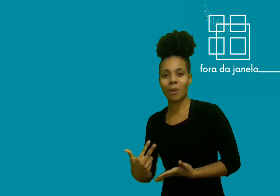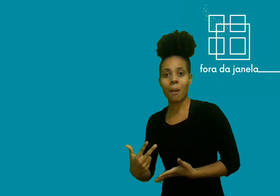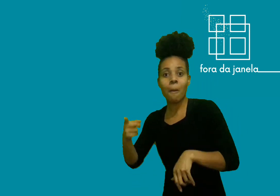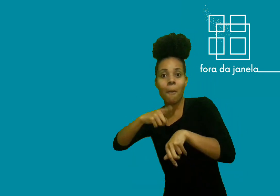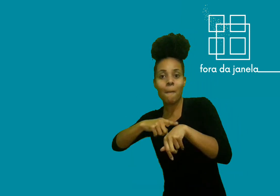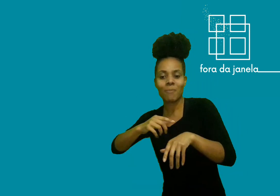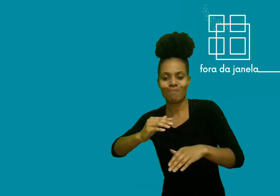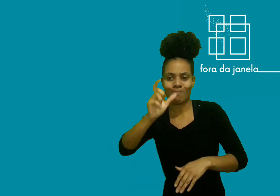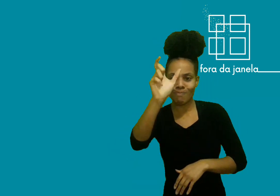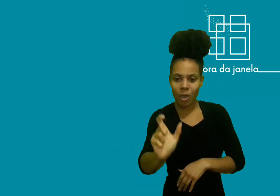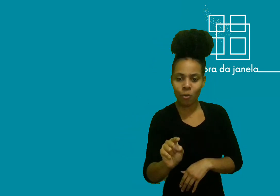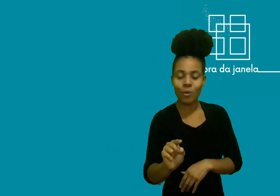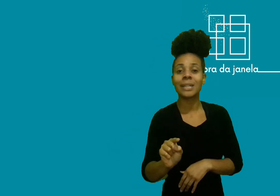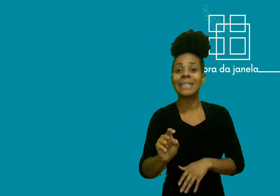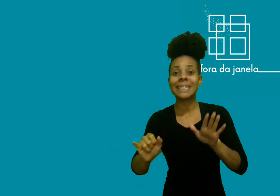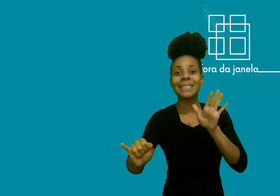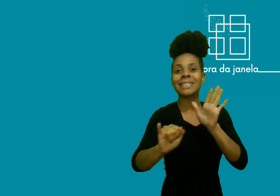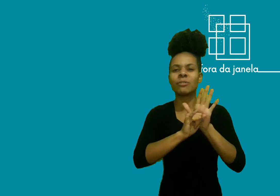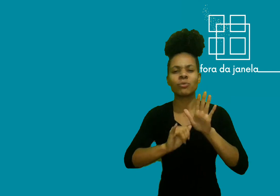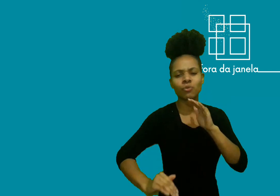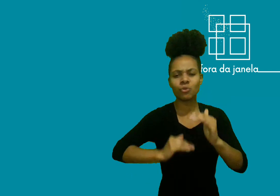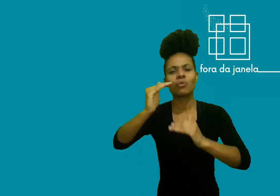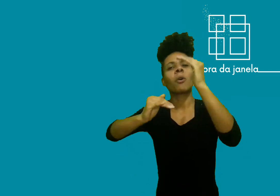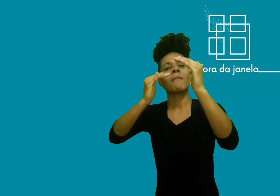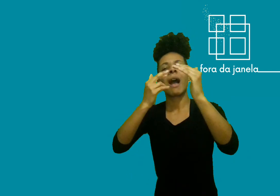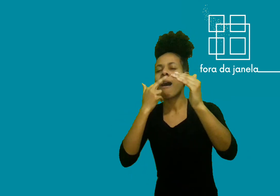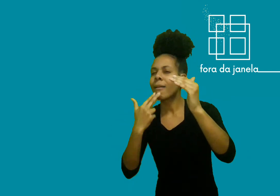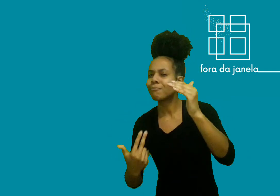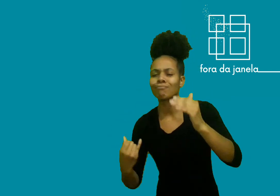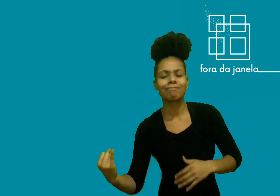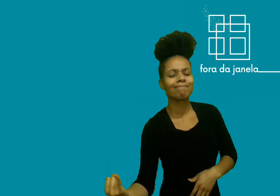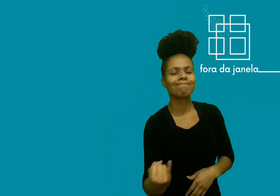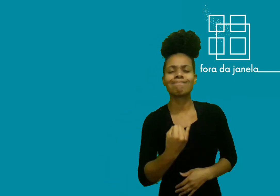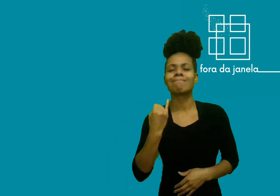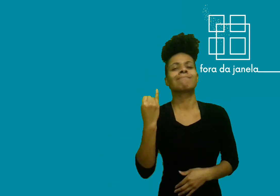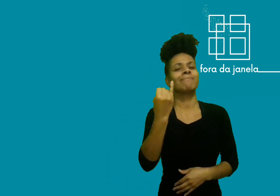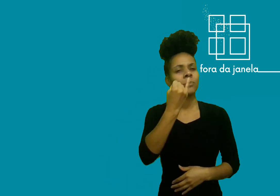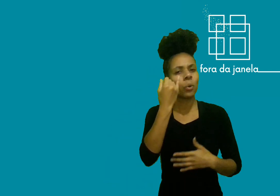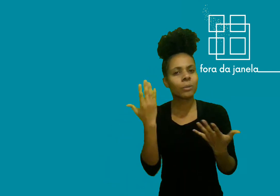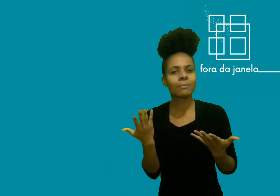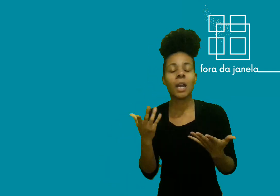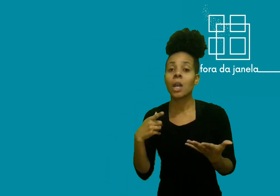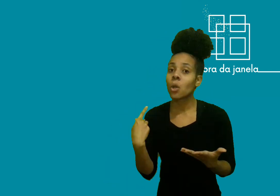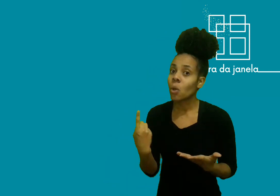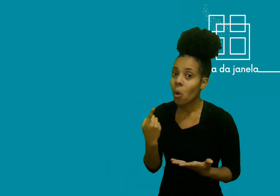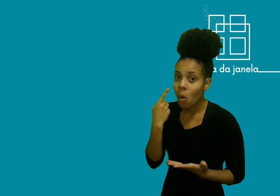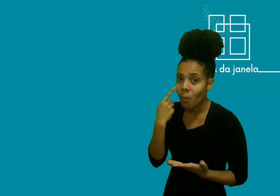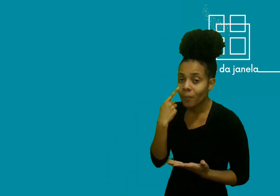sabemos que a língua ela tem muita relação com a formação de identidade, né? E eu retomo mais uma vez o que eu falei,